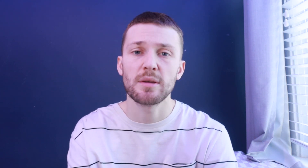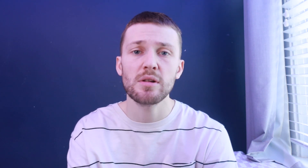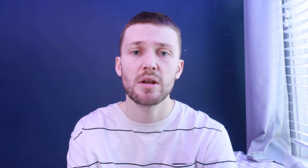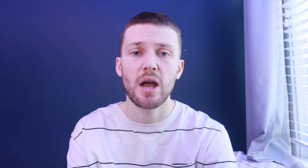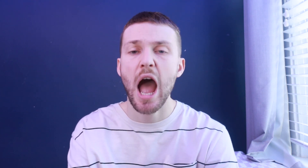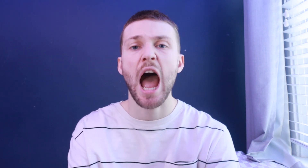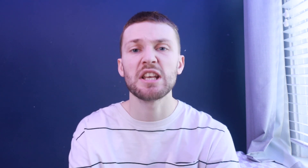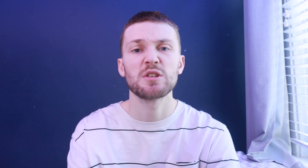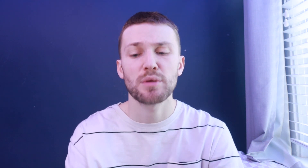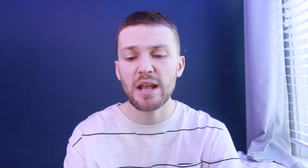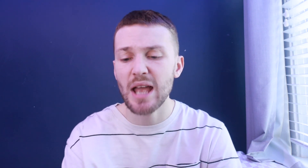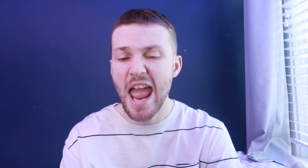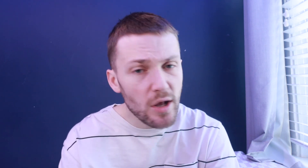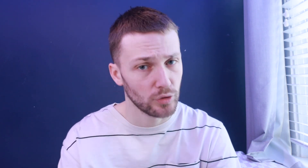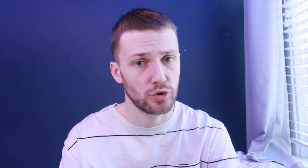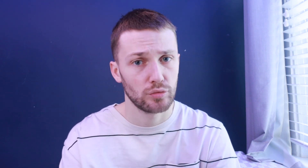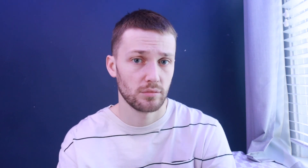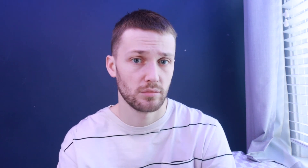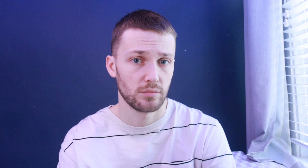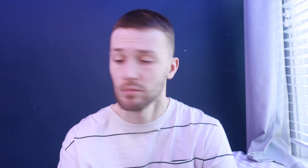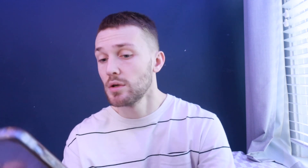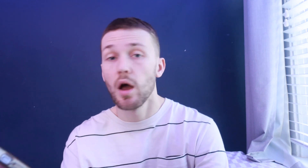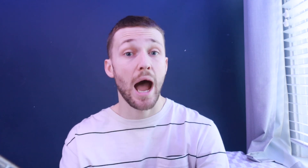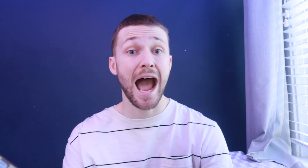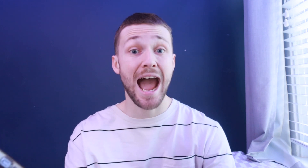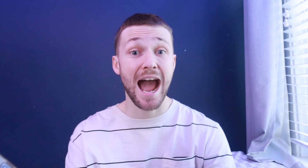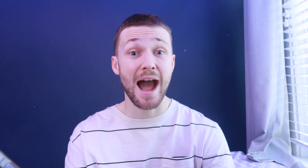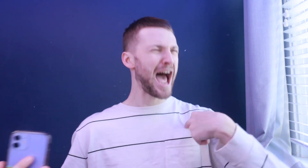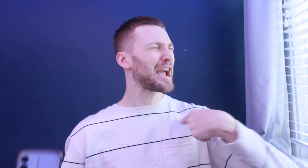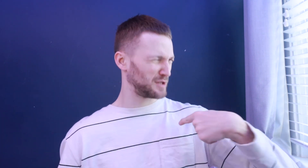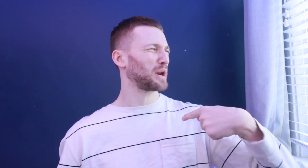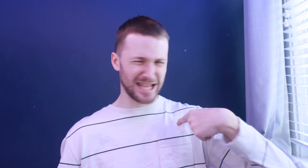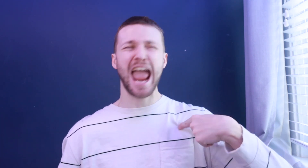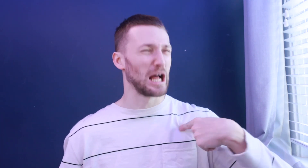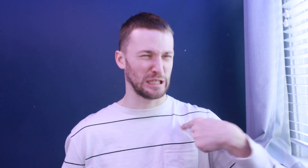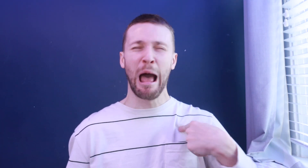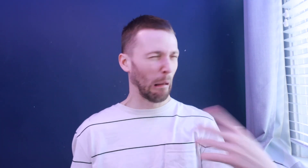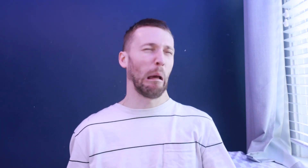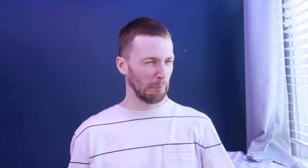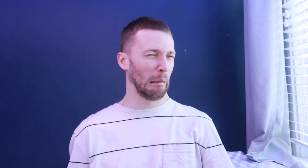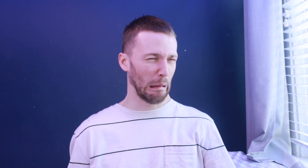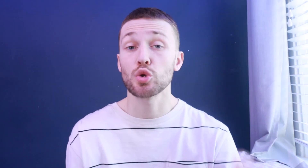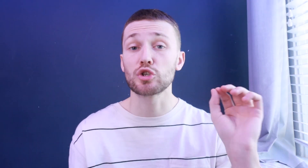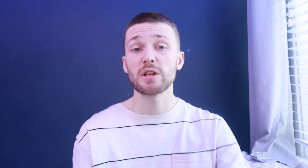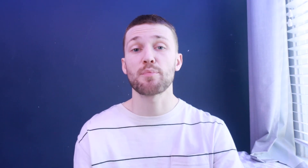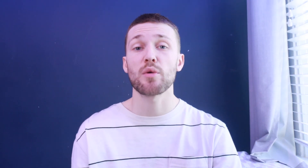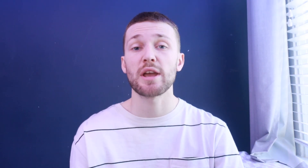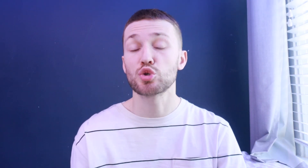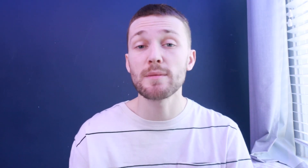syml. Hij spreekt Engels. Aha! Hij spreekt Engels! So y trydydd brawddeg dwi'n mynd i